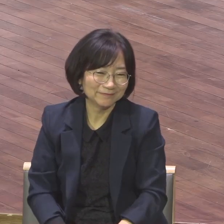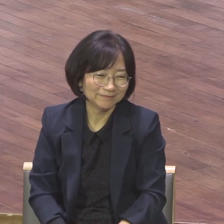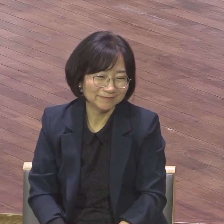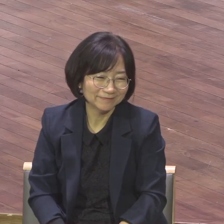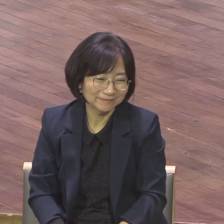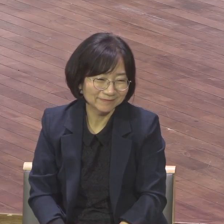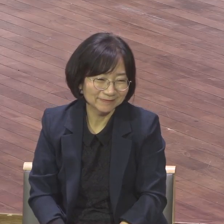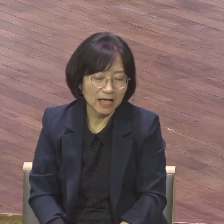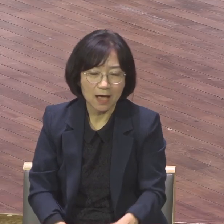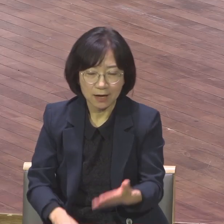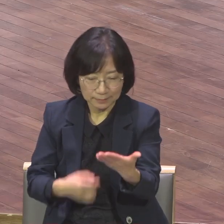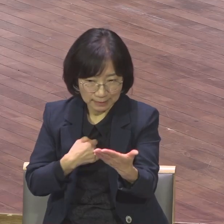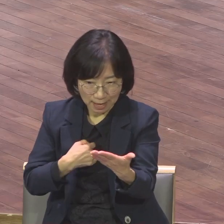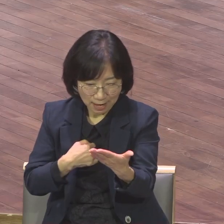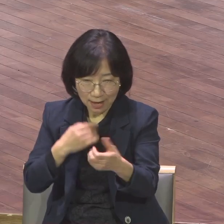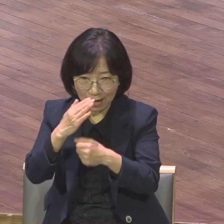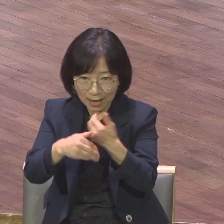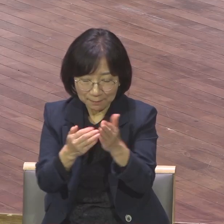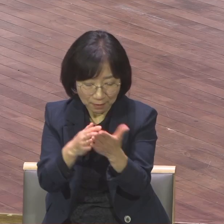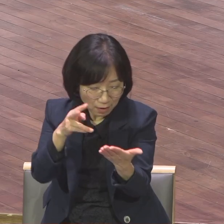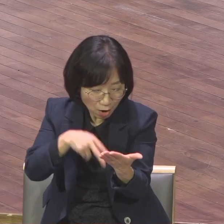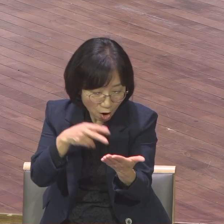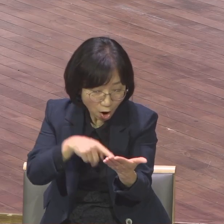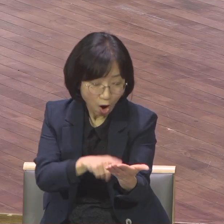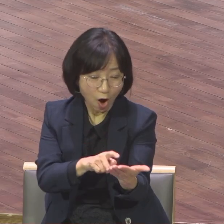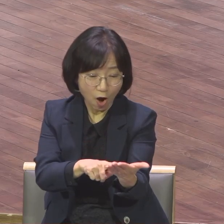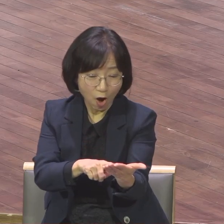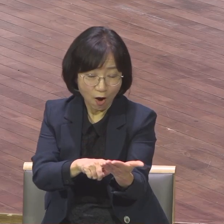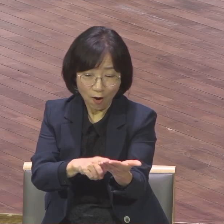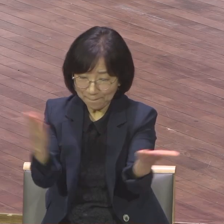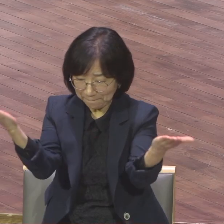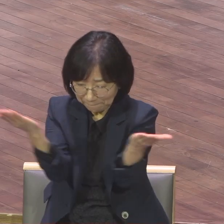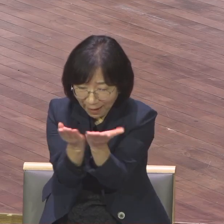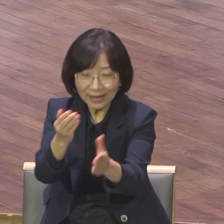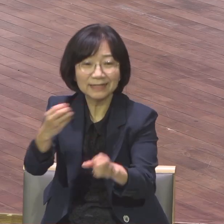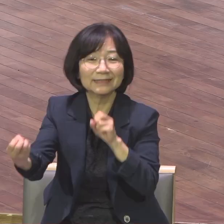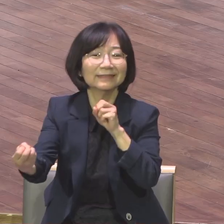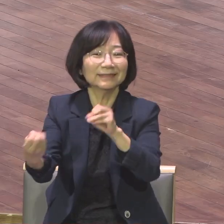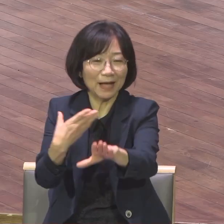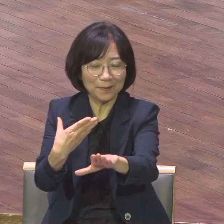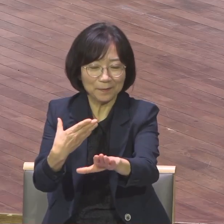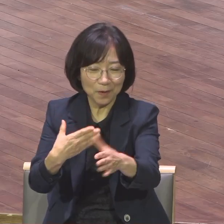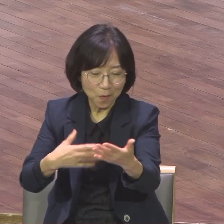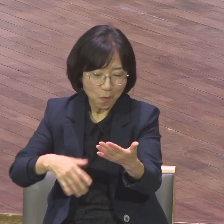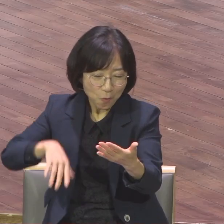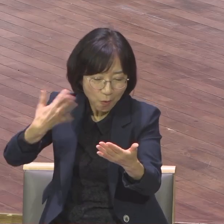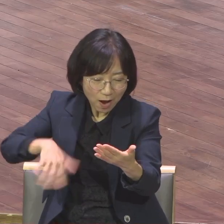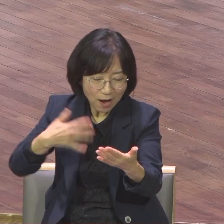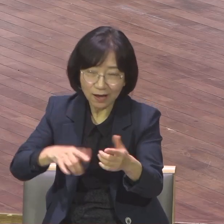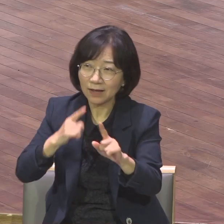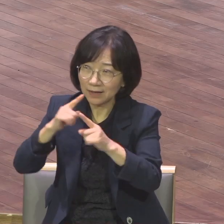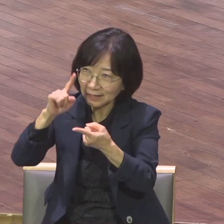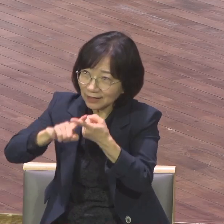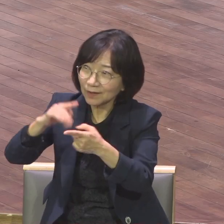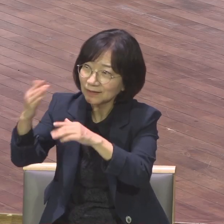반드시 성취되는구나. 말씀은 응답되는구나. 이걸 체험하게 되죠.